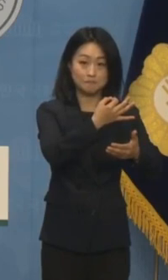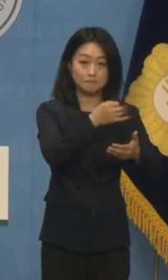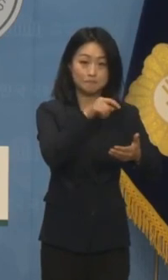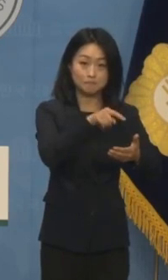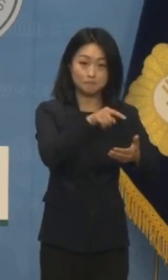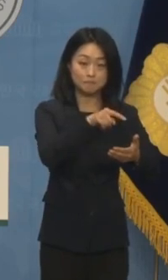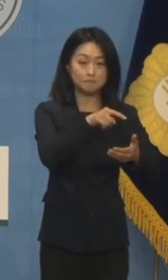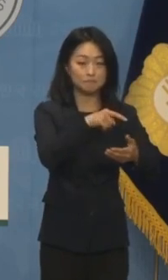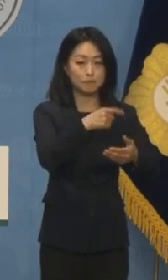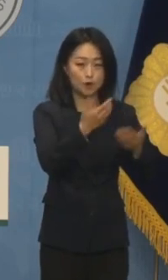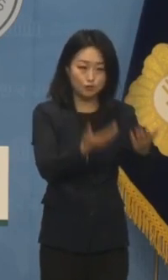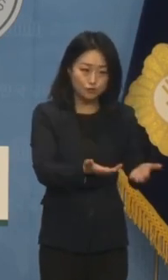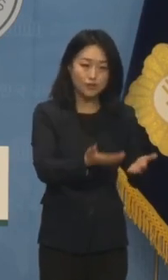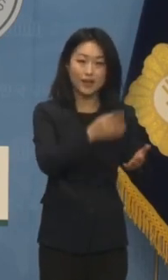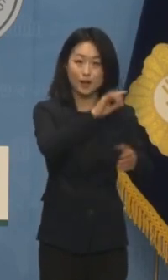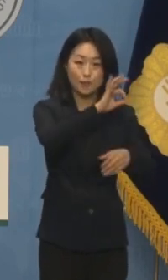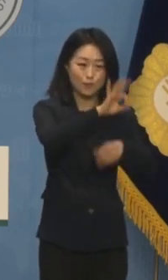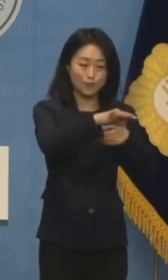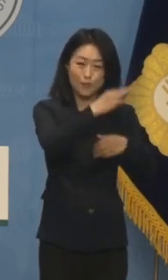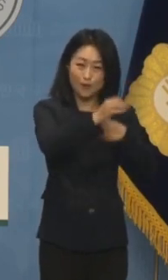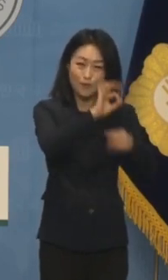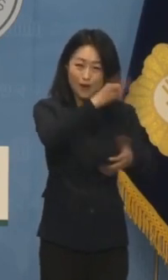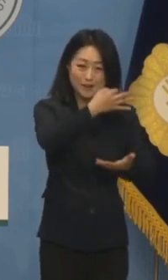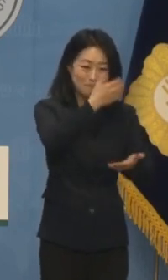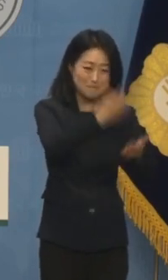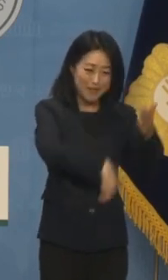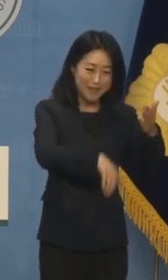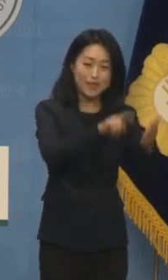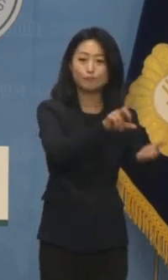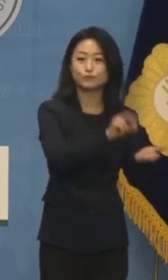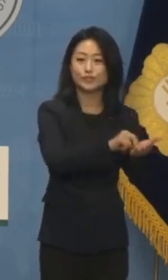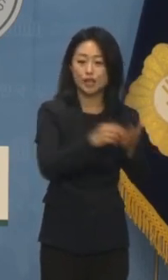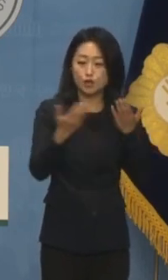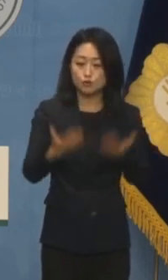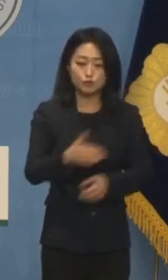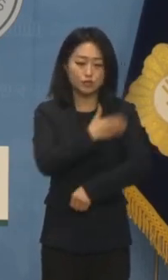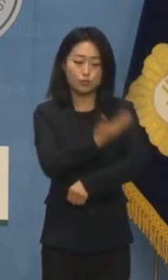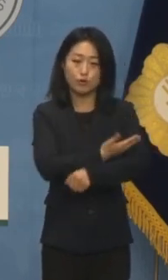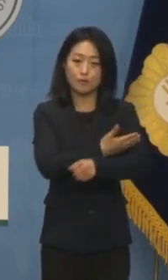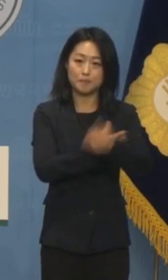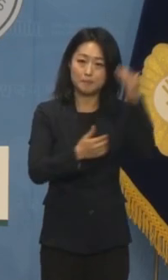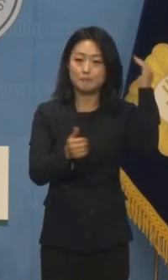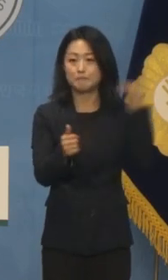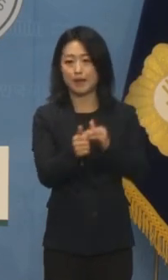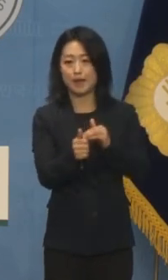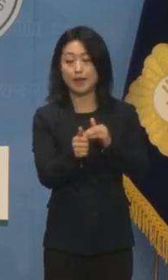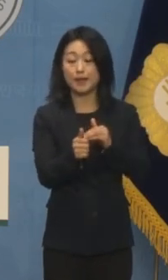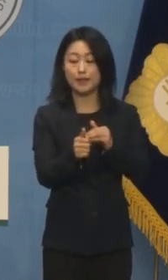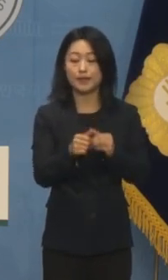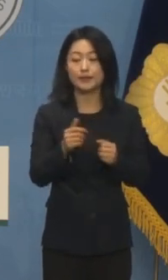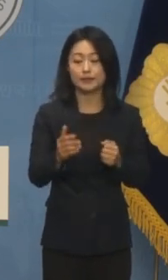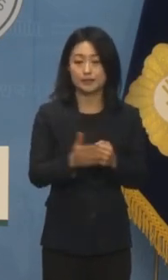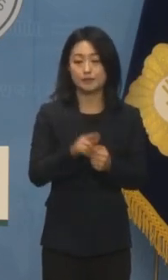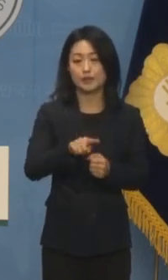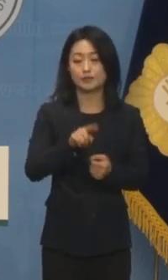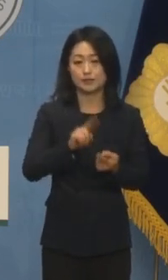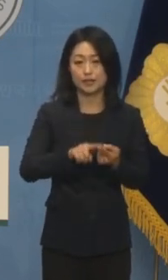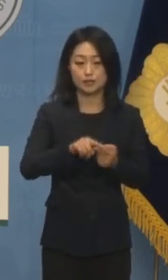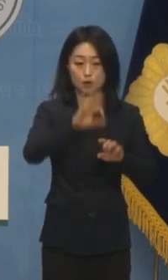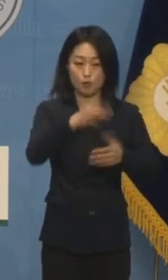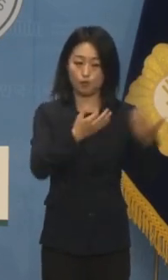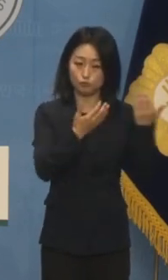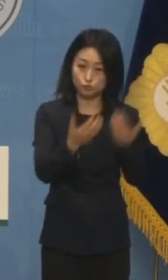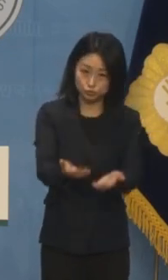해당 여성의 휴식권이 보호되지 못하고 있고 이들 시간을 근로한 것으로 간주하도록 해야 합니다.